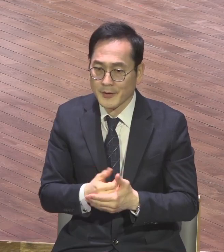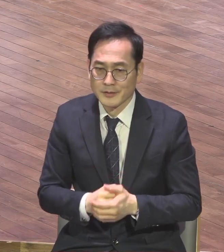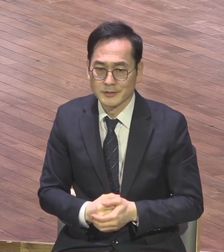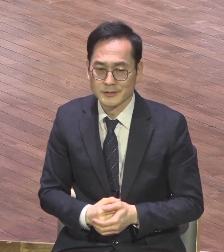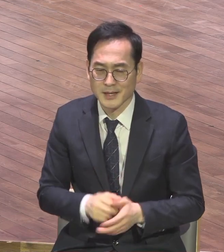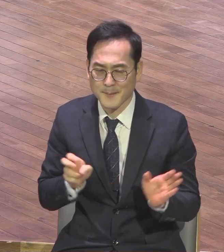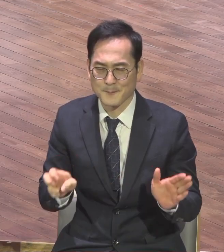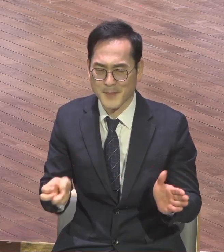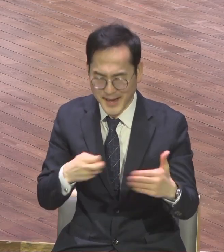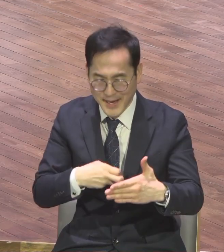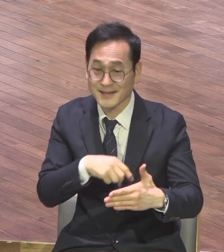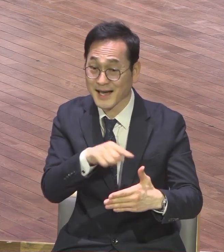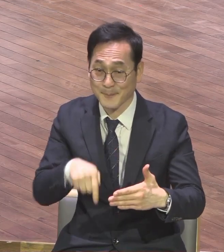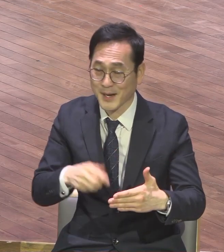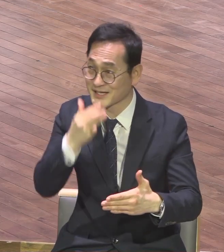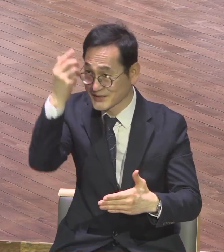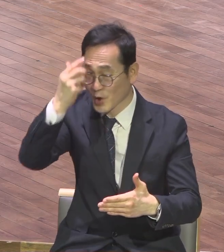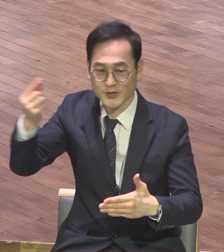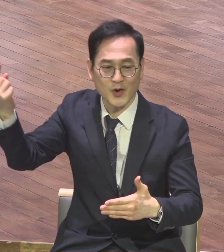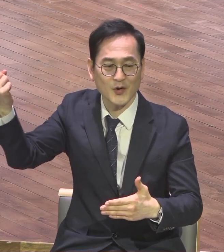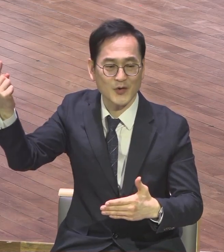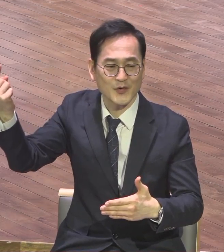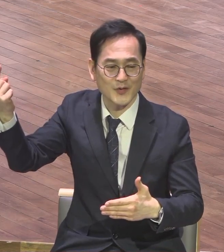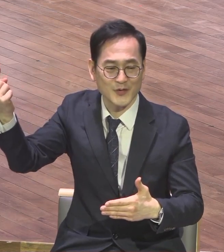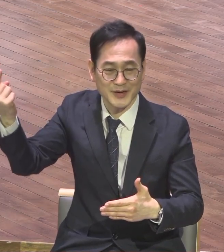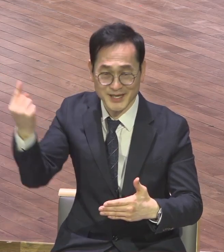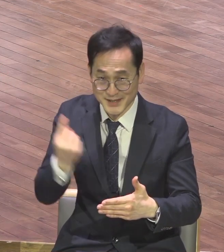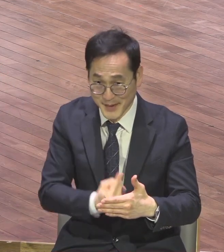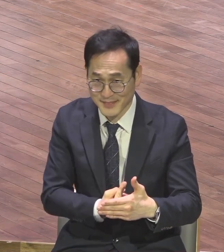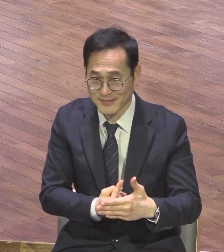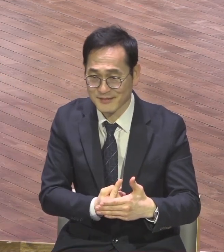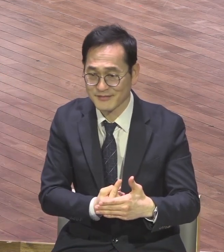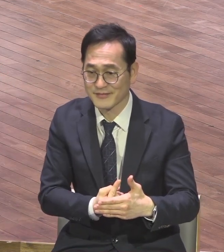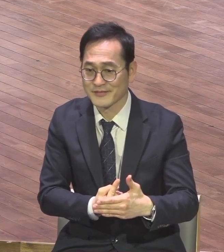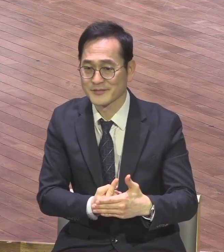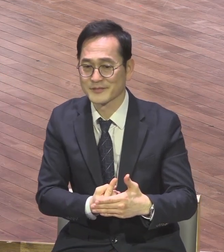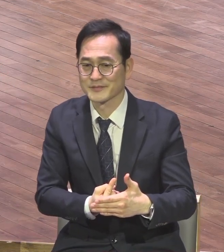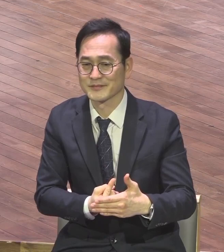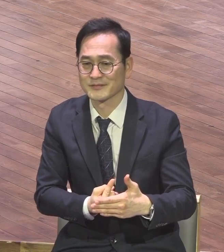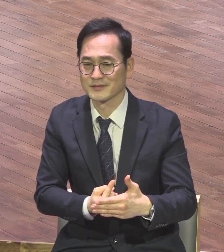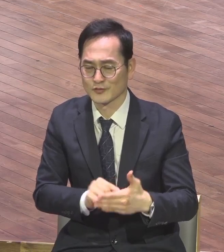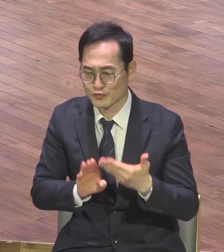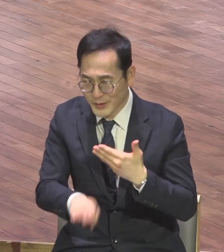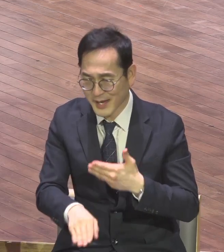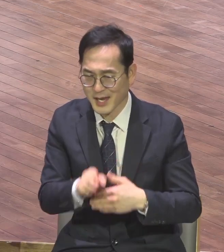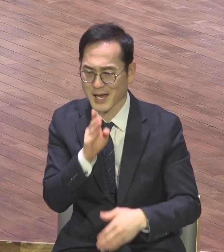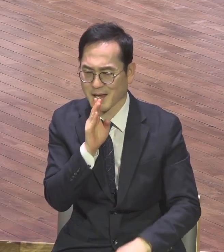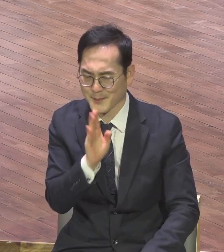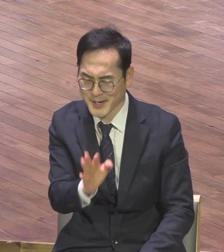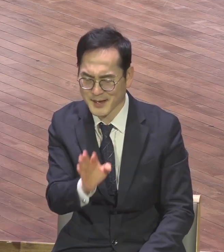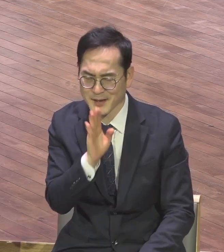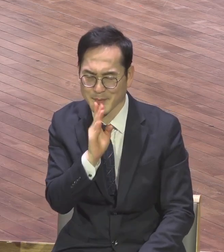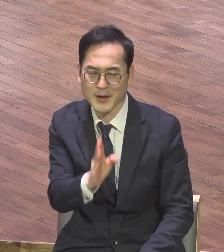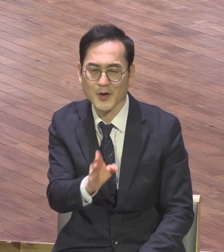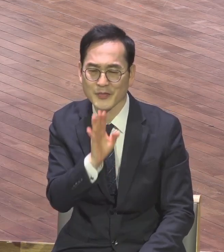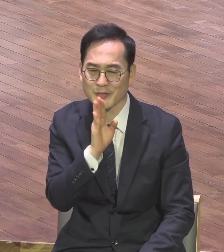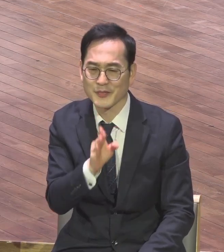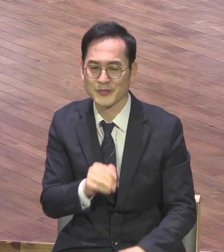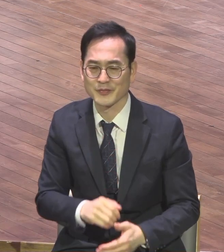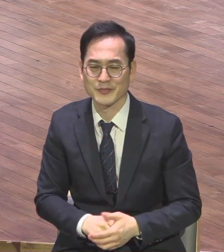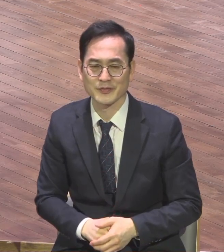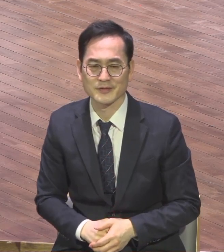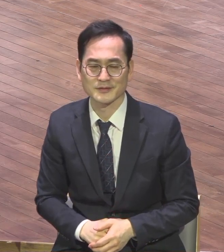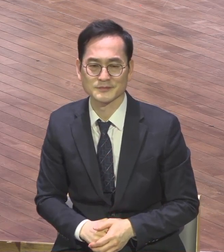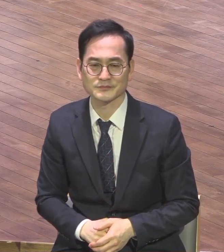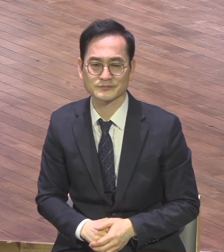마가다락방에 임한 이 성령께서 각 나라로 방언으로 말하게 했다. 이 말은